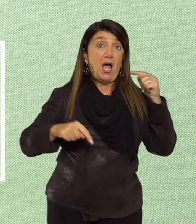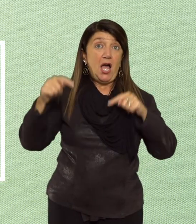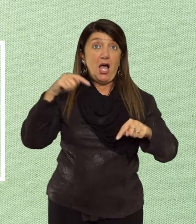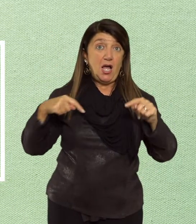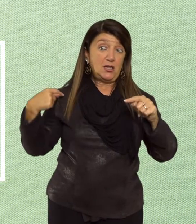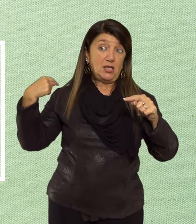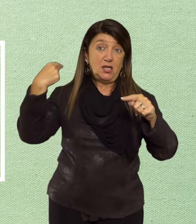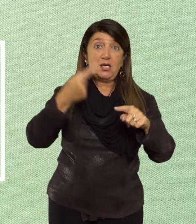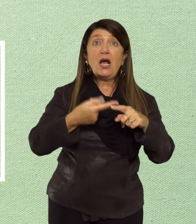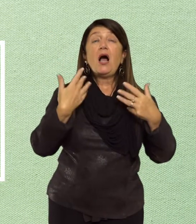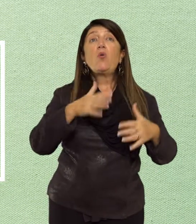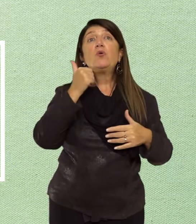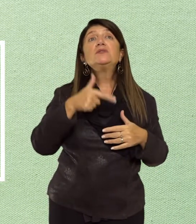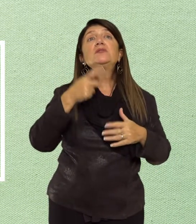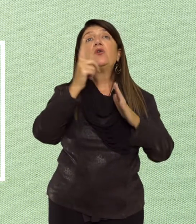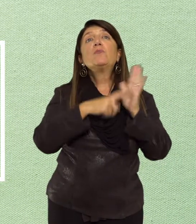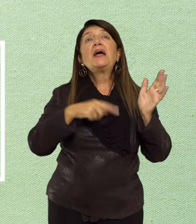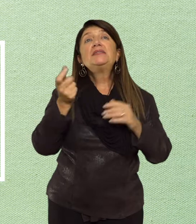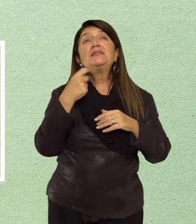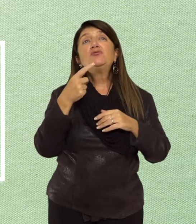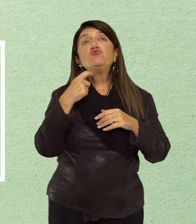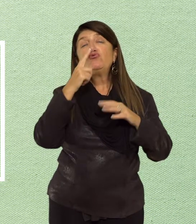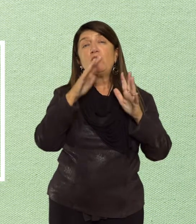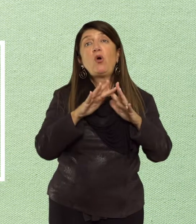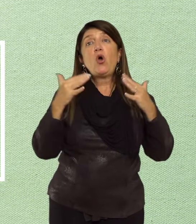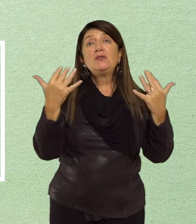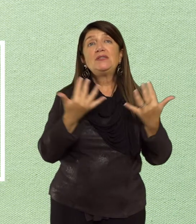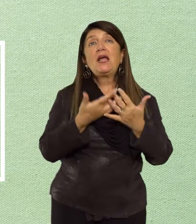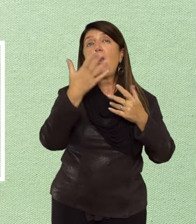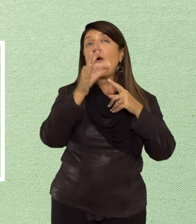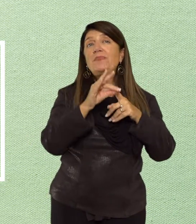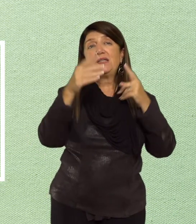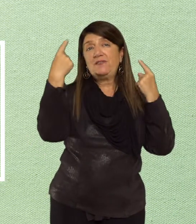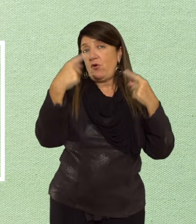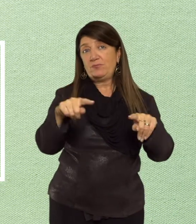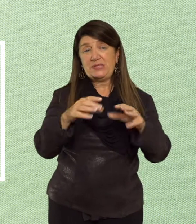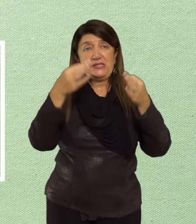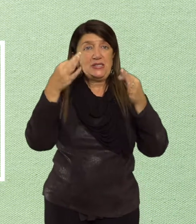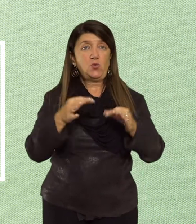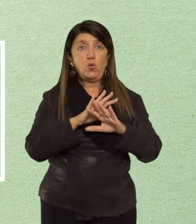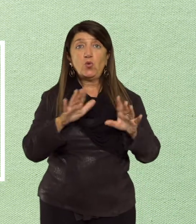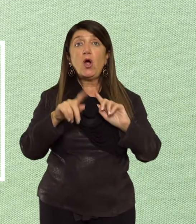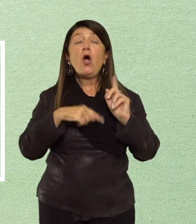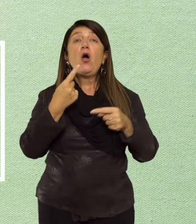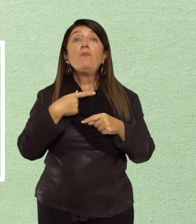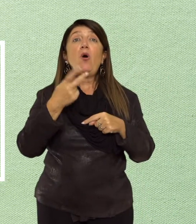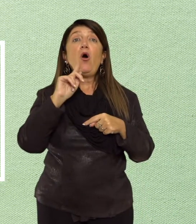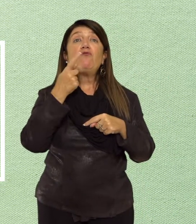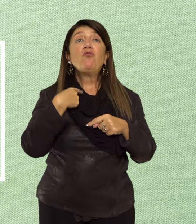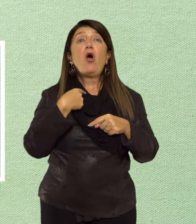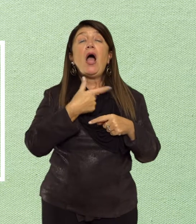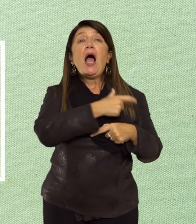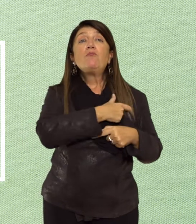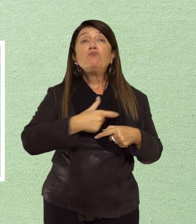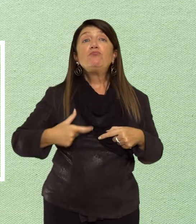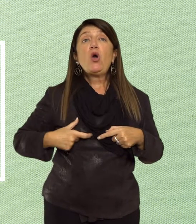avremo i mondiali nel mese di giugno, quindi l'obiettivo principale sarà sicuramente quello, e poi ci saranno campionati italiani, qualche tappa di Coppa